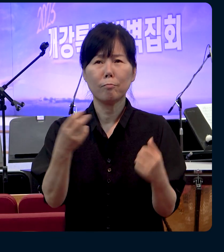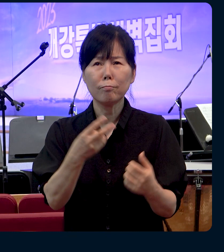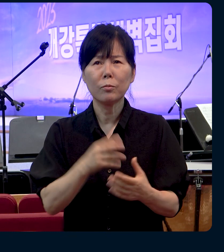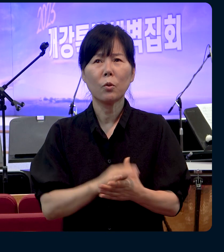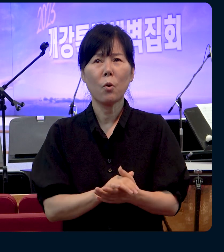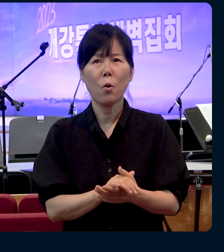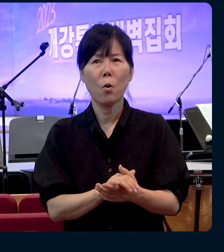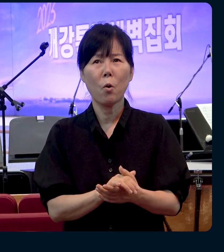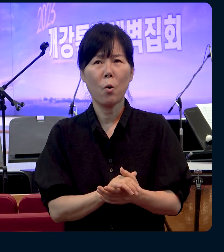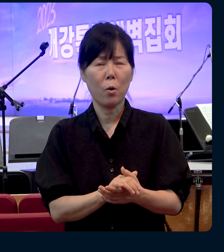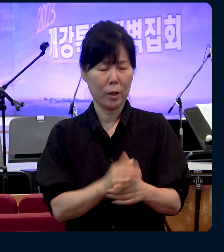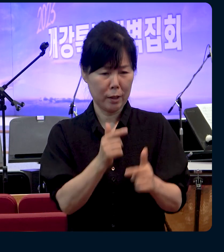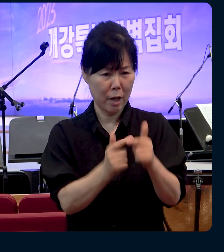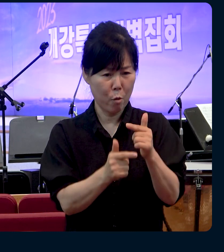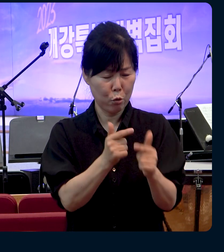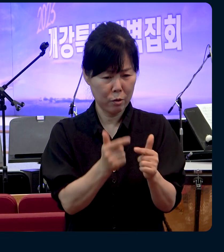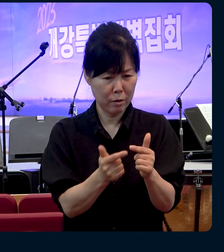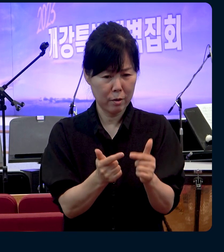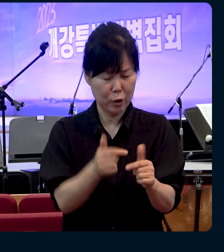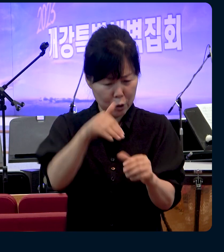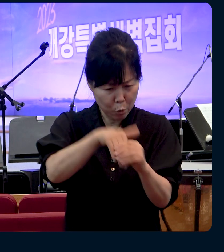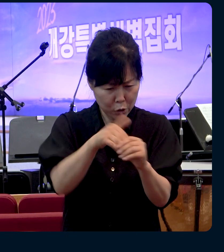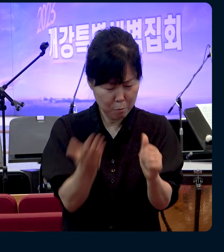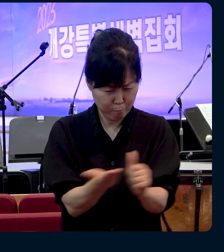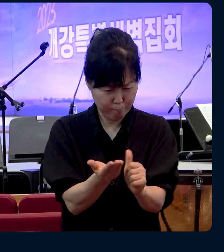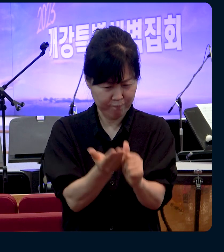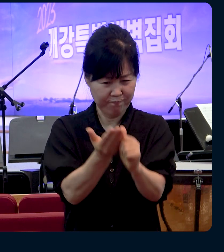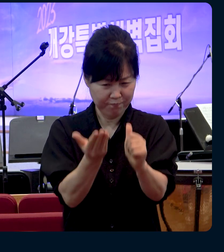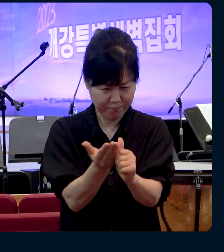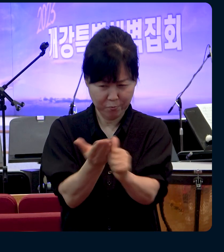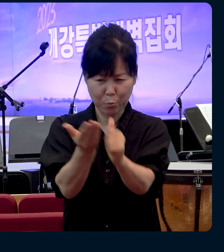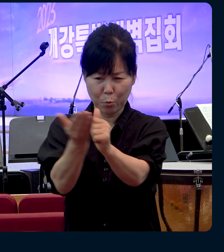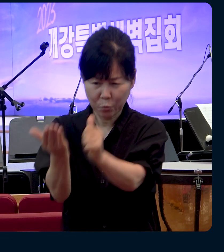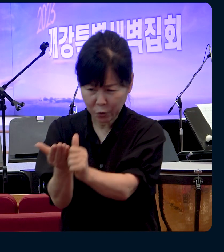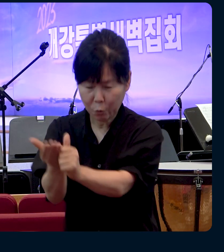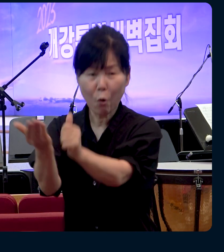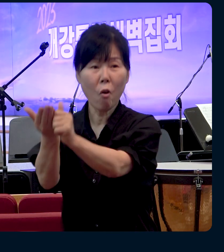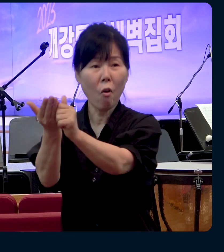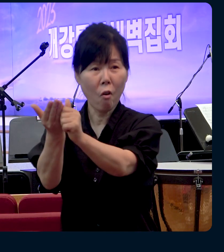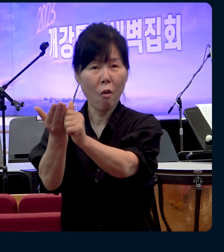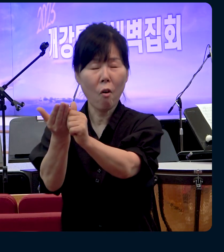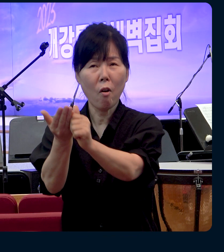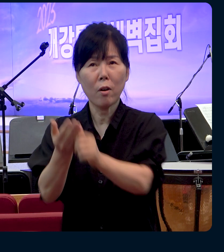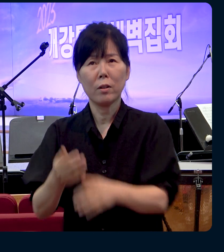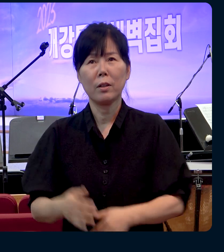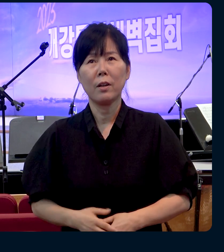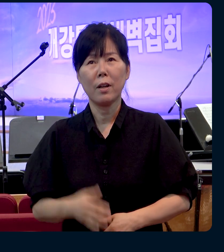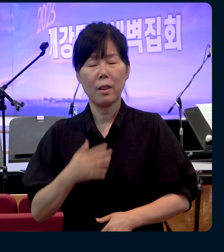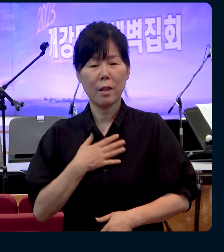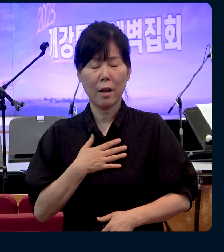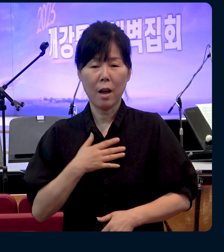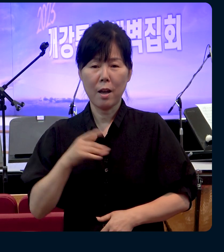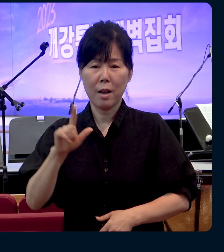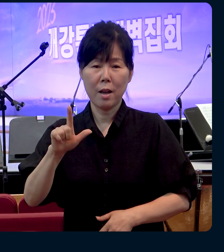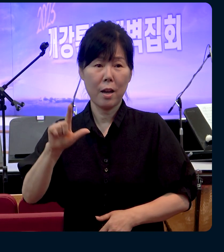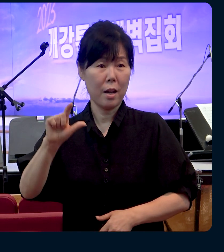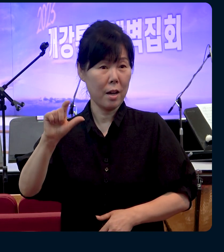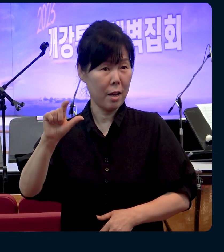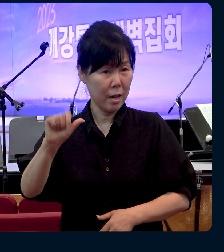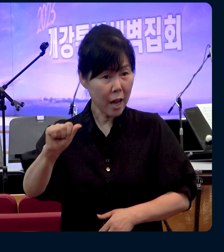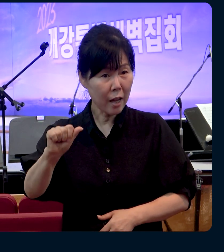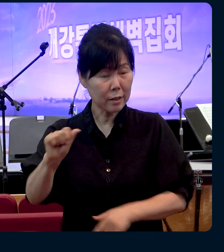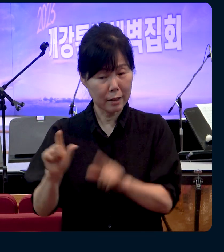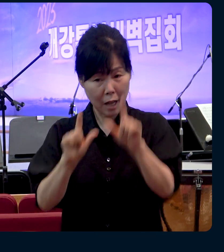그러면서 나무를 이제 키우고, 그리고도 이렇게 나무가 그렇게 많지 않아요. 그런데 제가 LA 있으면서